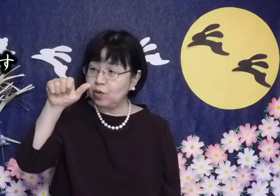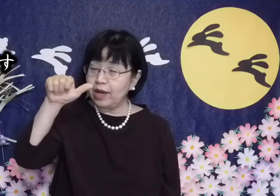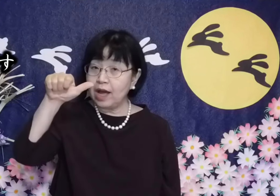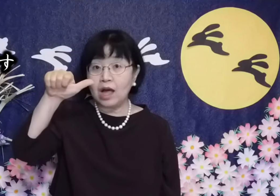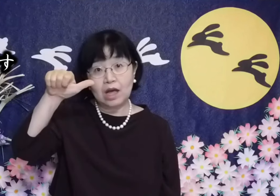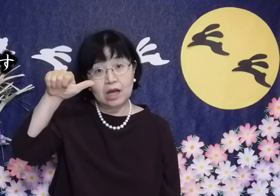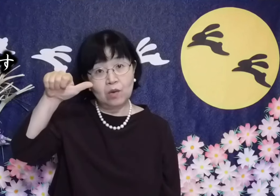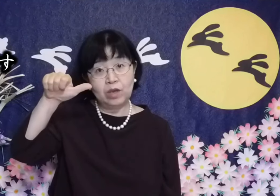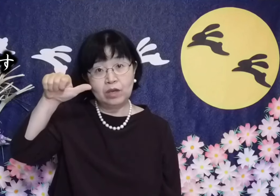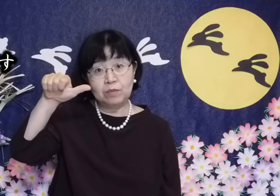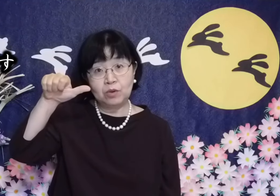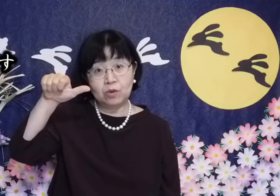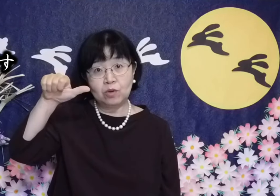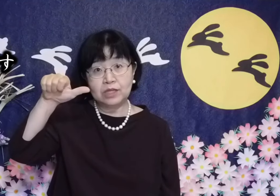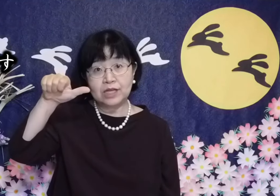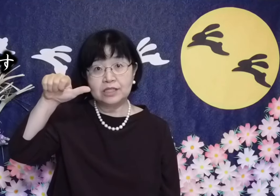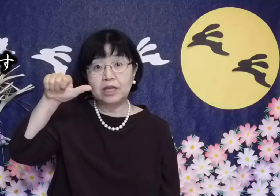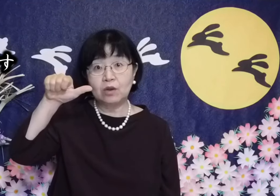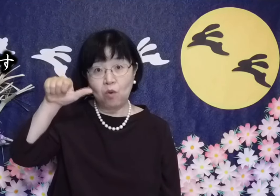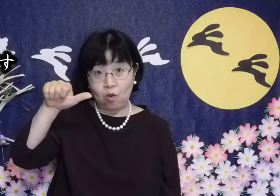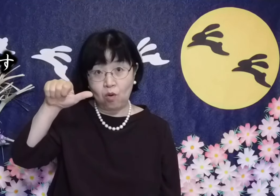これが親指を横に出して